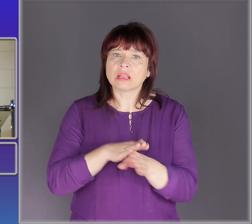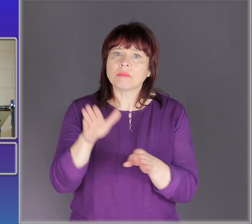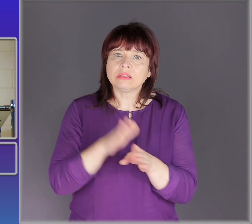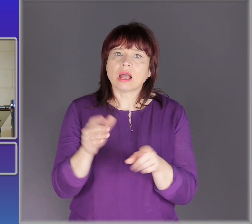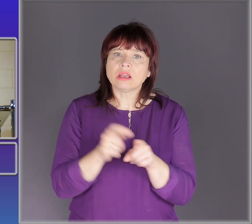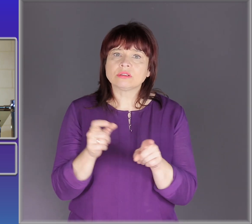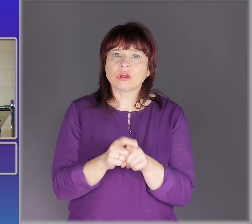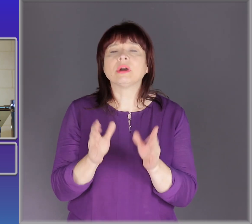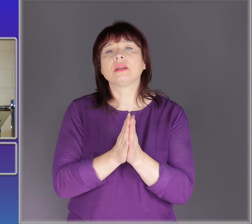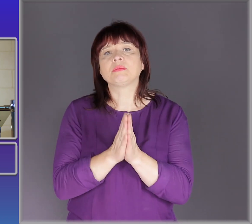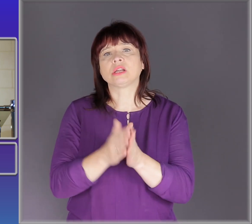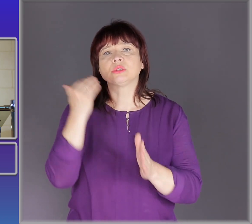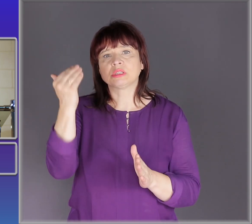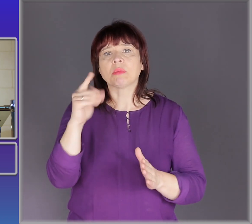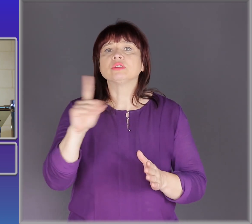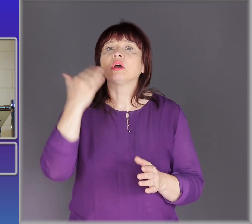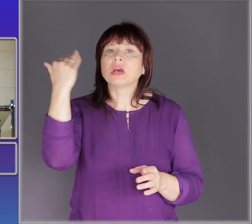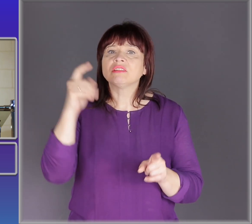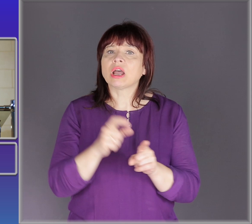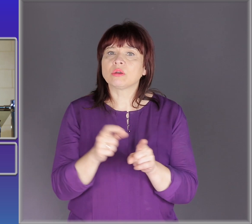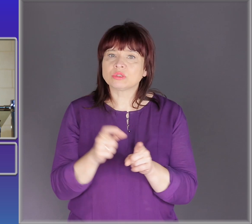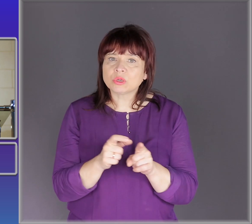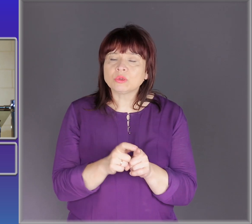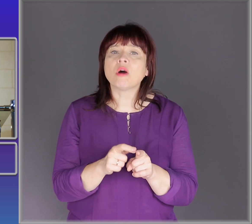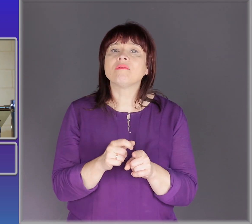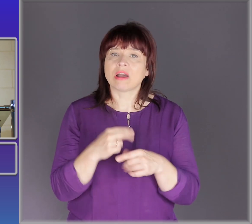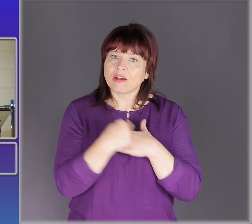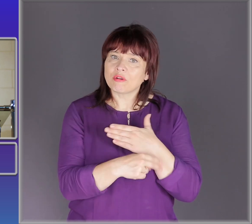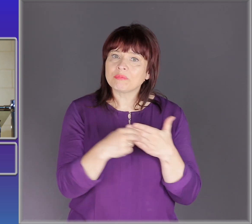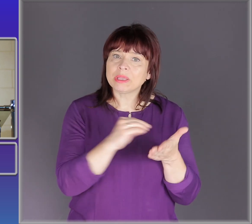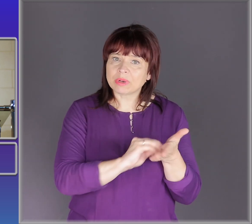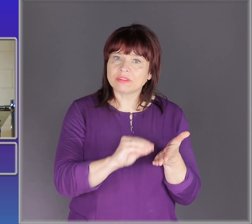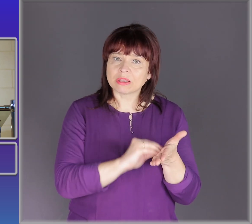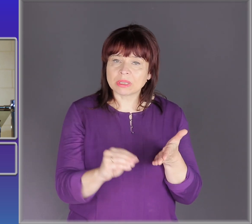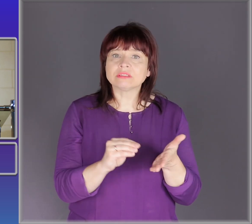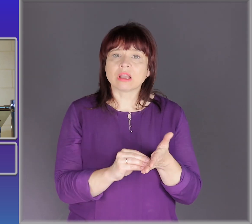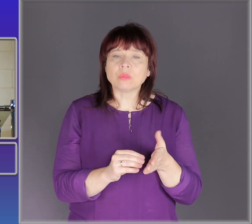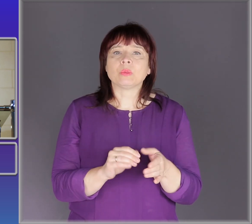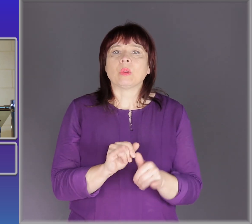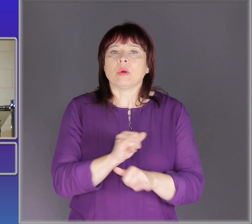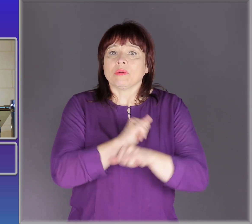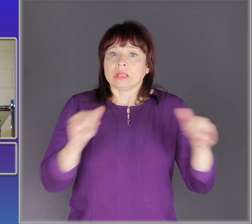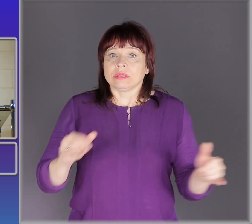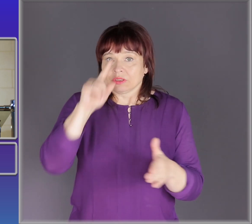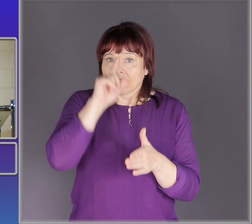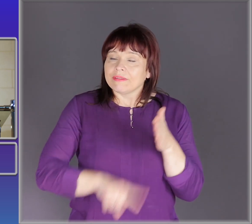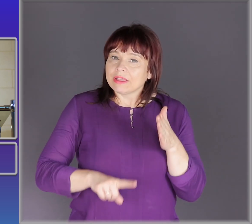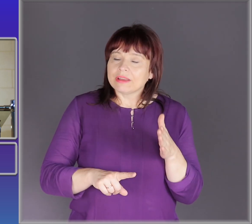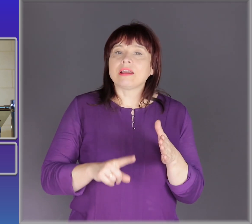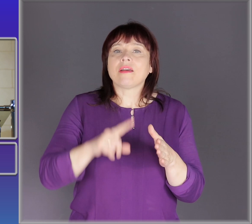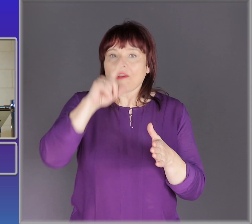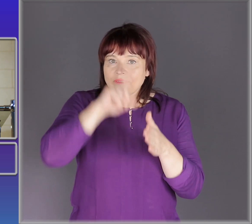наполнялись словом и прошу тебя чтобы слова твои как написано она рождала веру вера от слышания